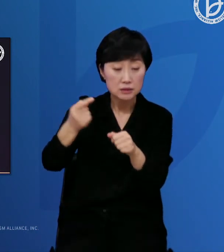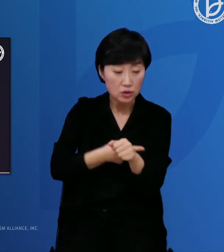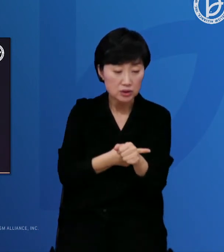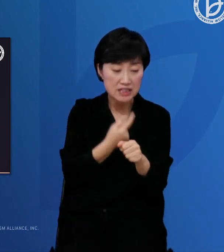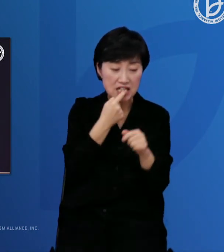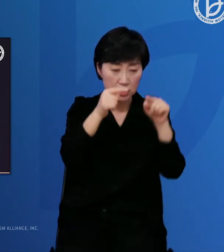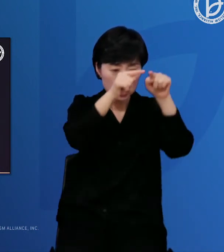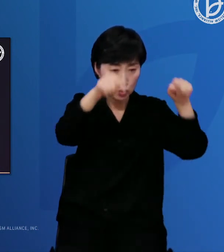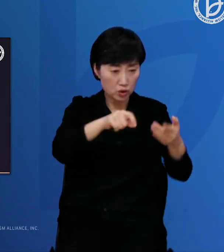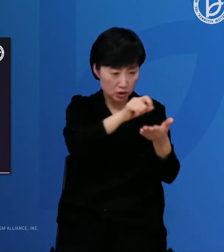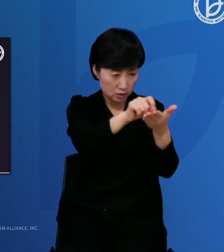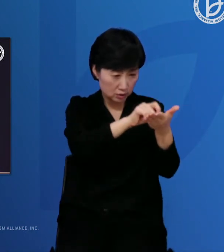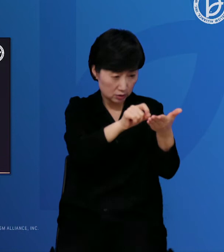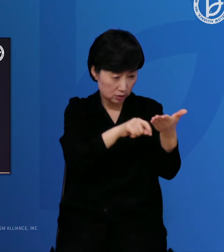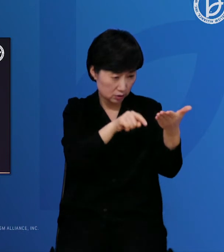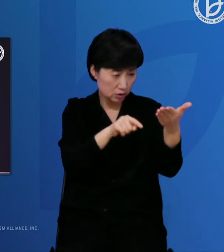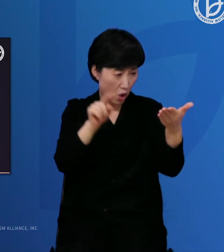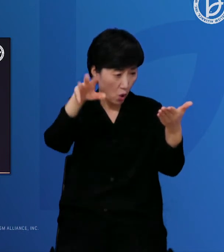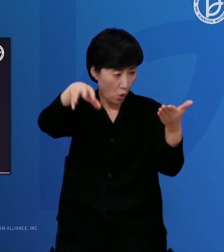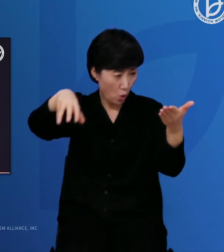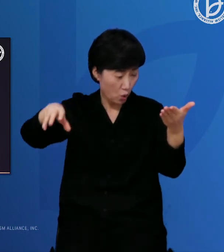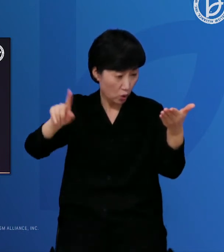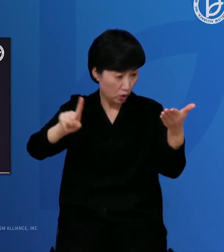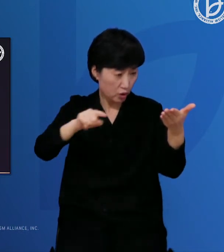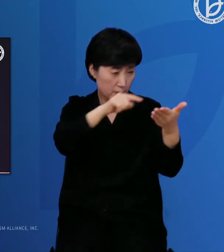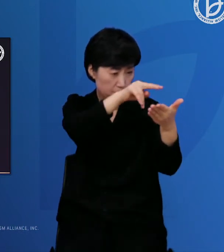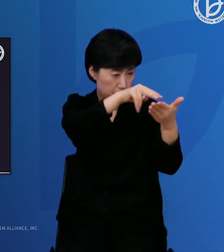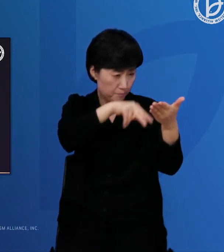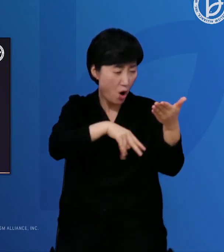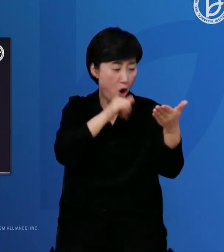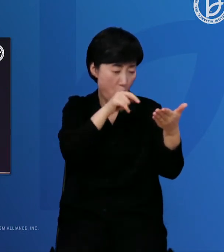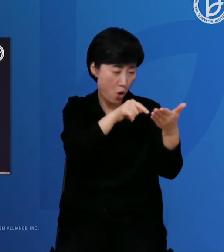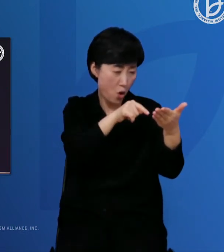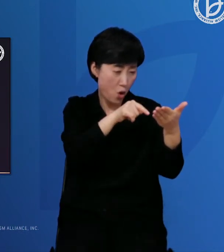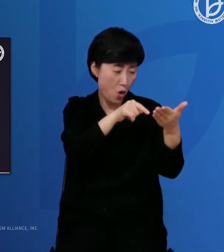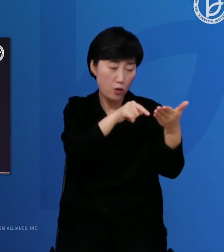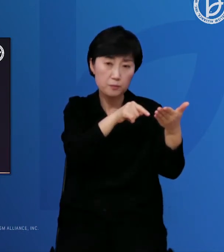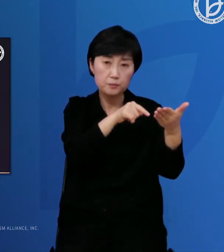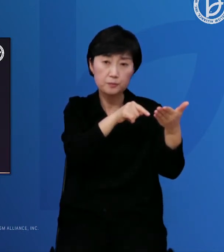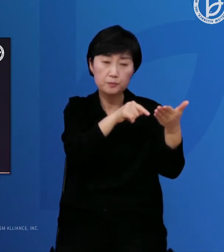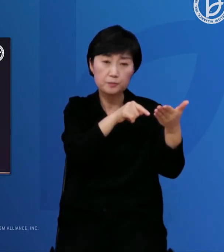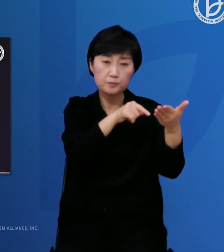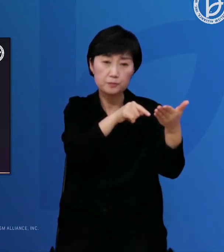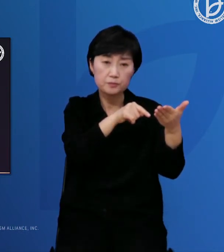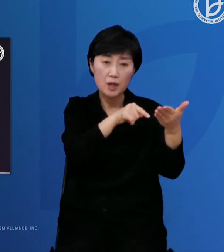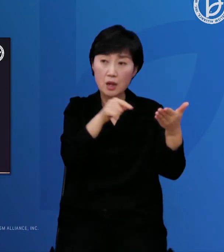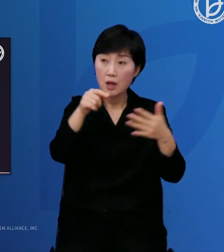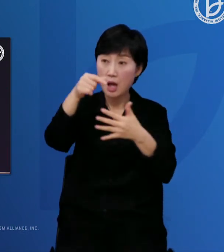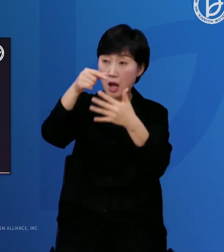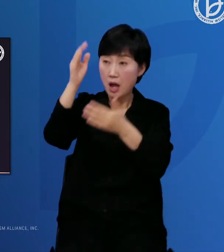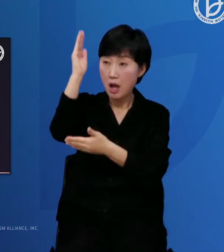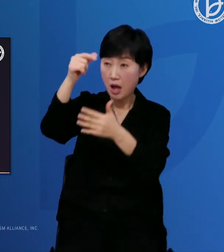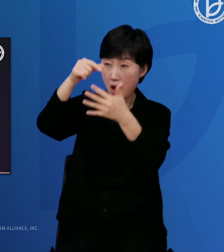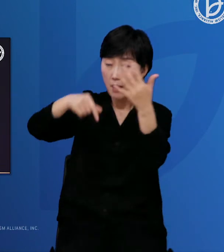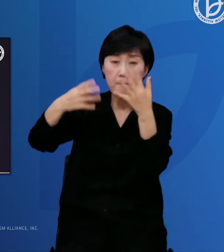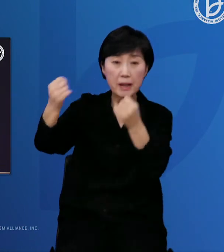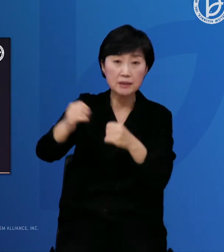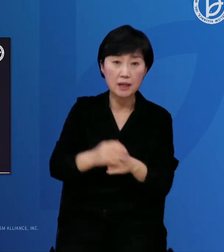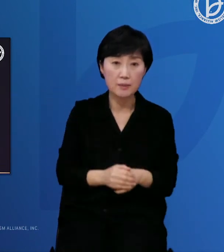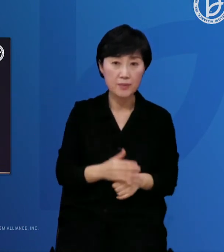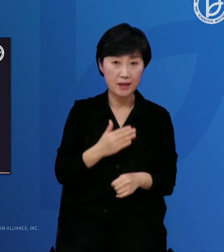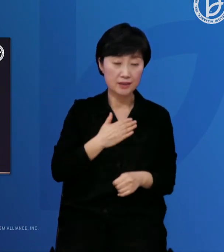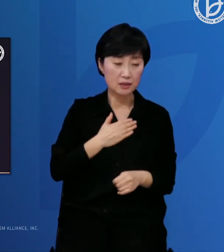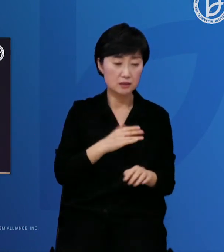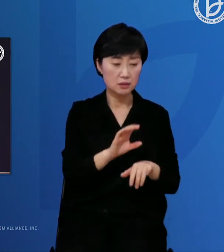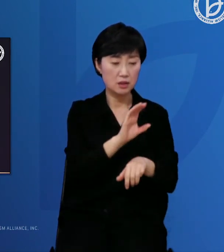week long, I carry around stacks of paper. 얼마만큼 시간이 걸리냐면은 양이 많나면은 저는 컴퓨터보다도